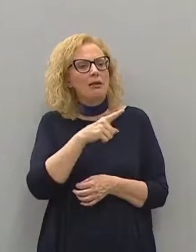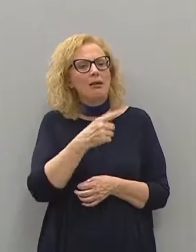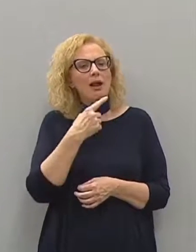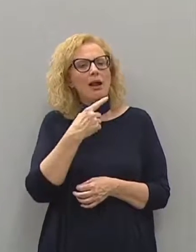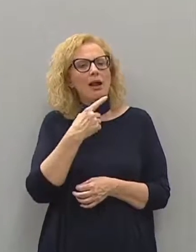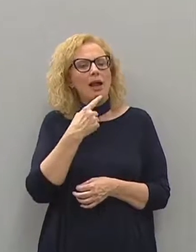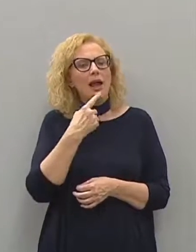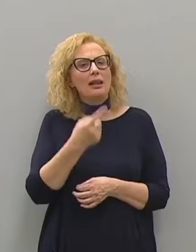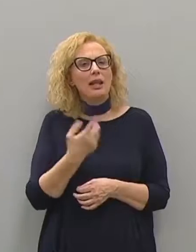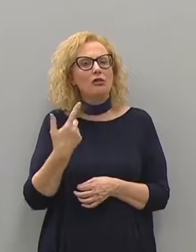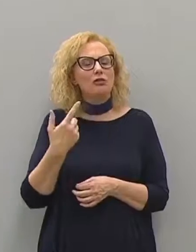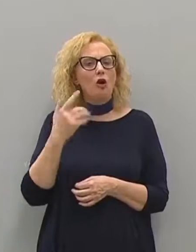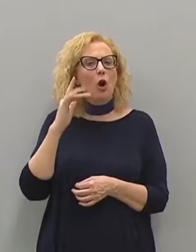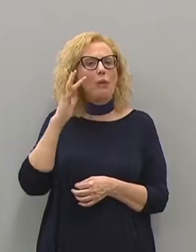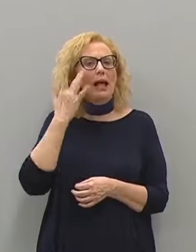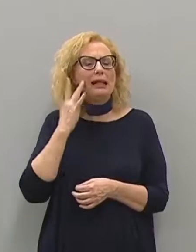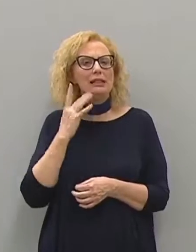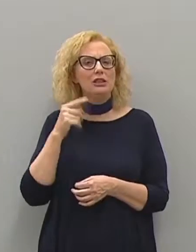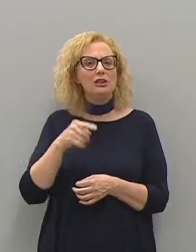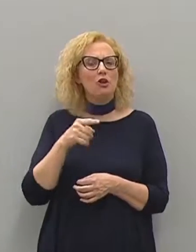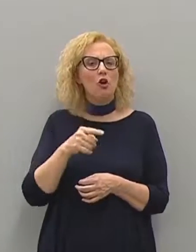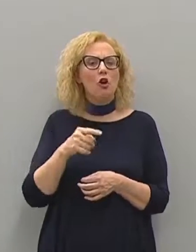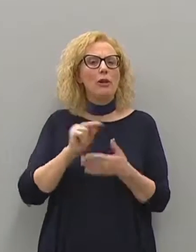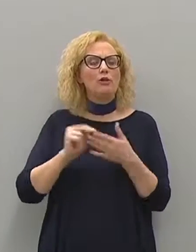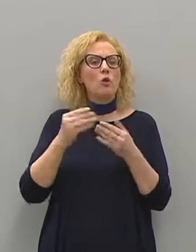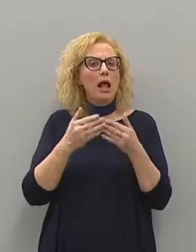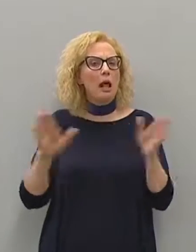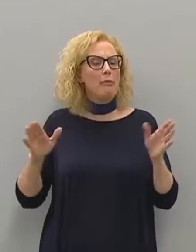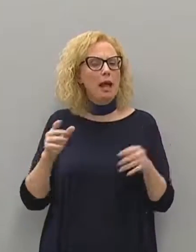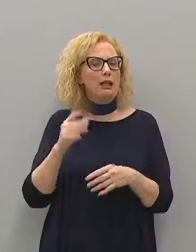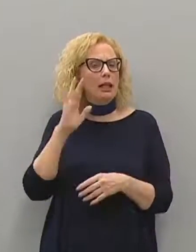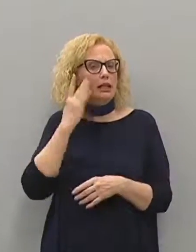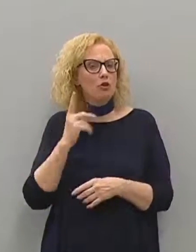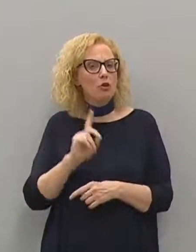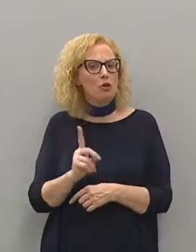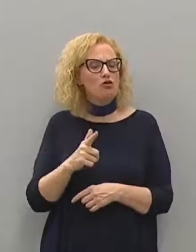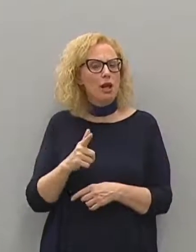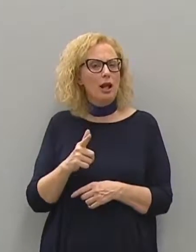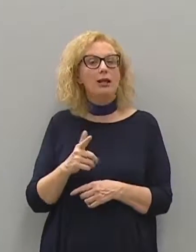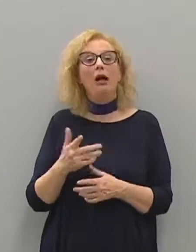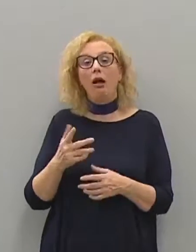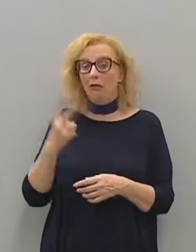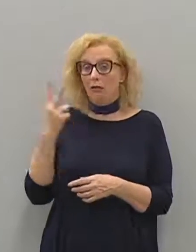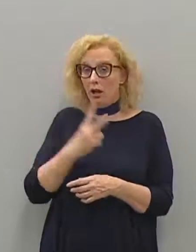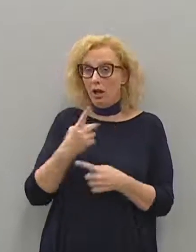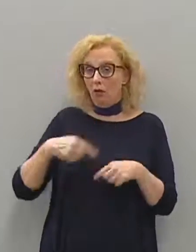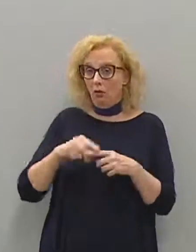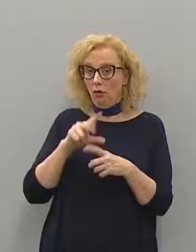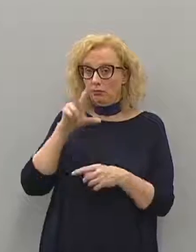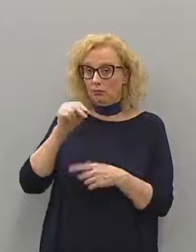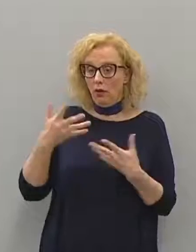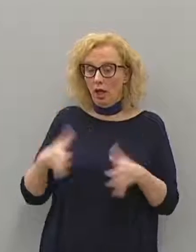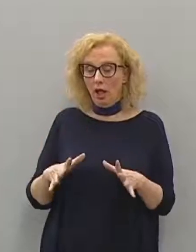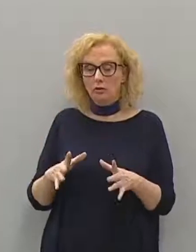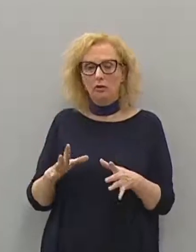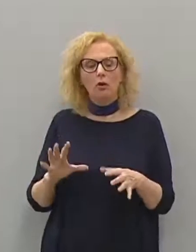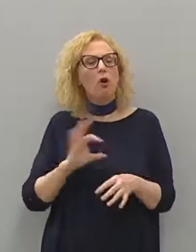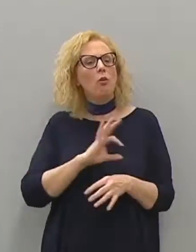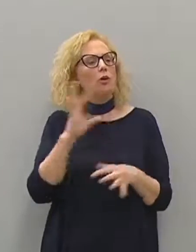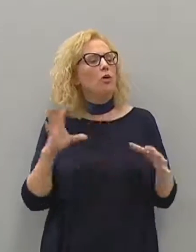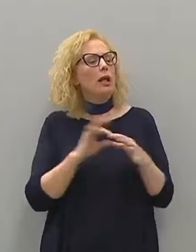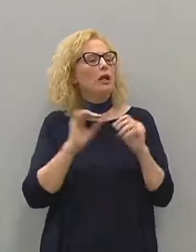non c'era rischio tenendo aperte le scuole lo abbiamo detto e oppure diceva sugli impianti sciistici